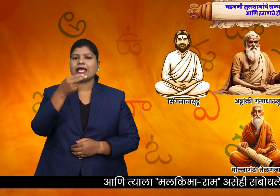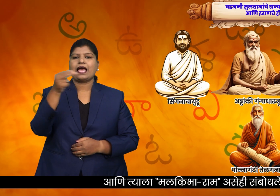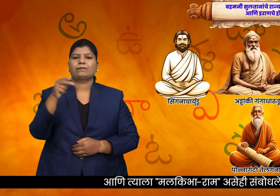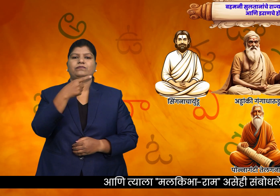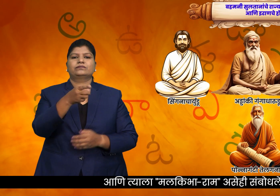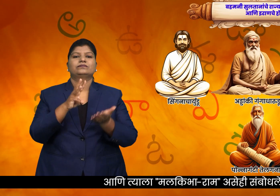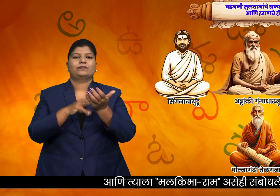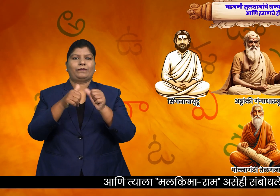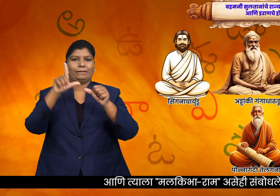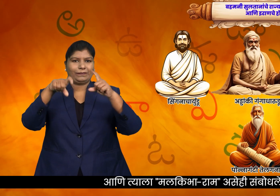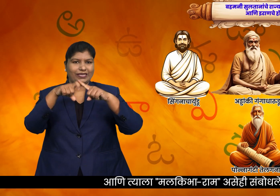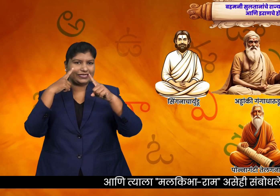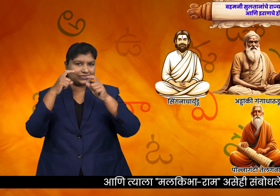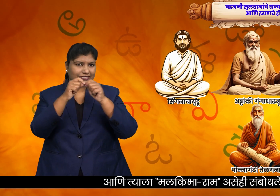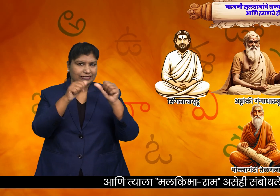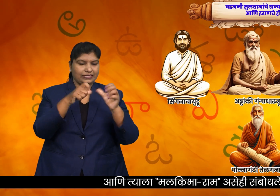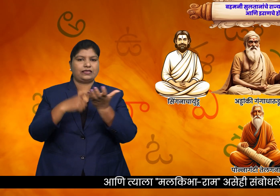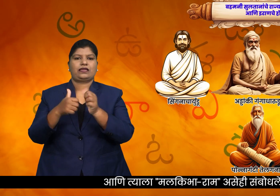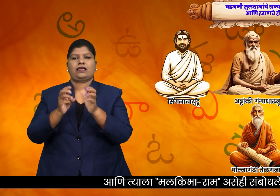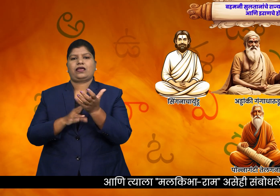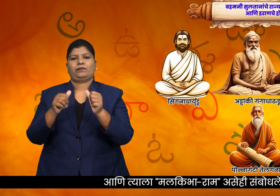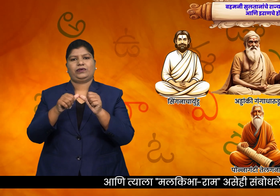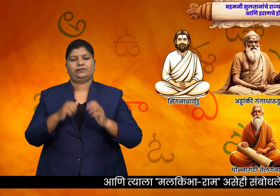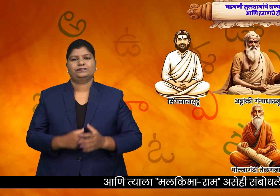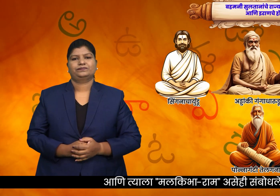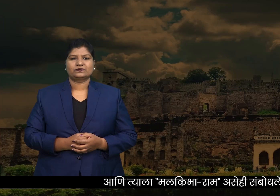आणि त्याला मलिकिभा राम असेही संबोधले.